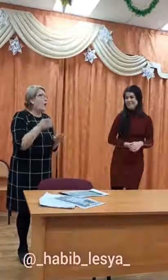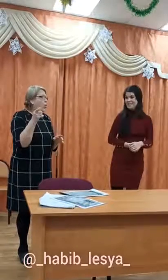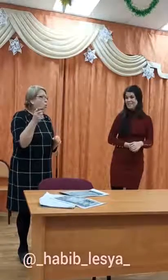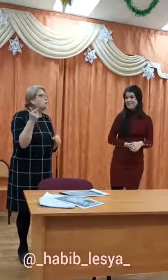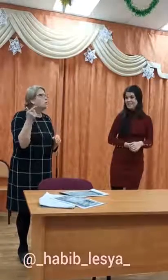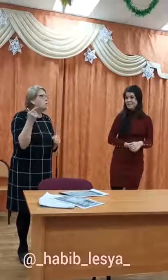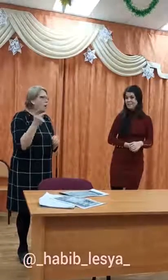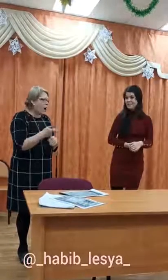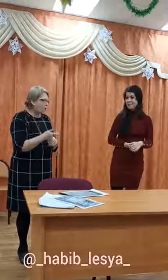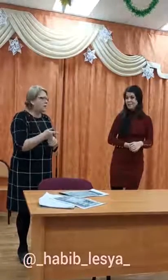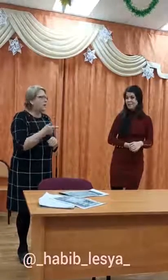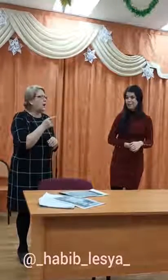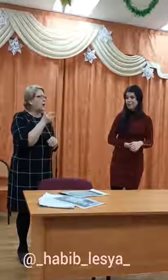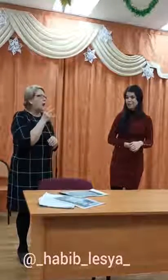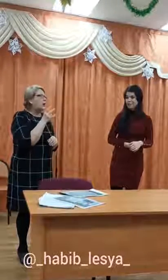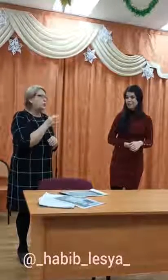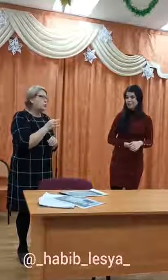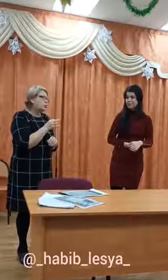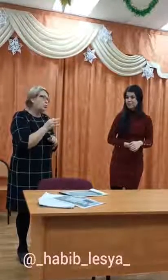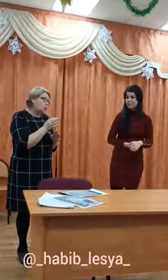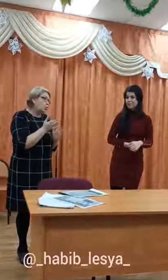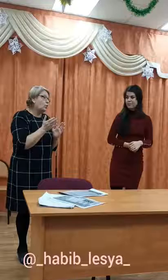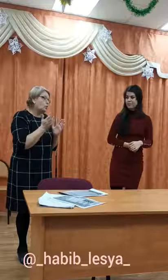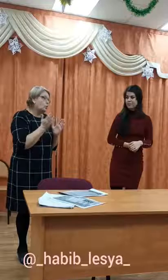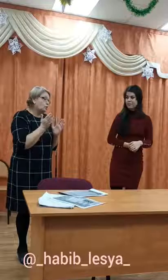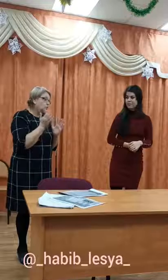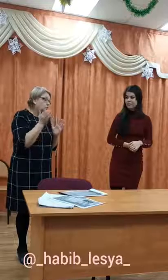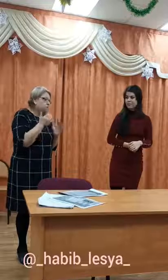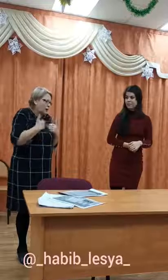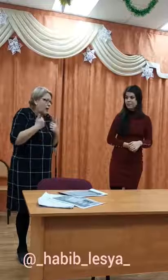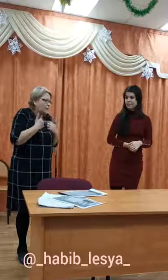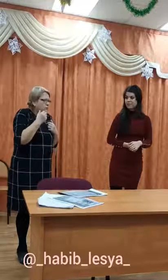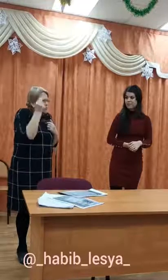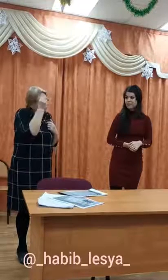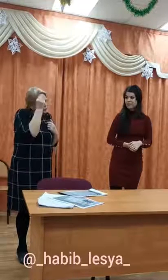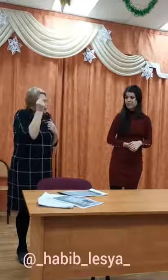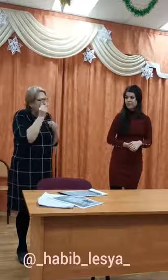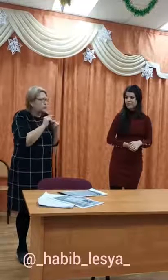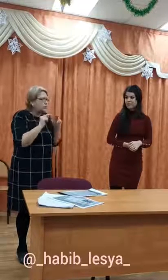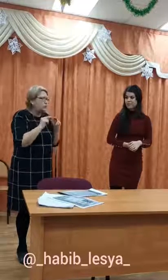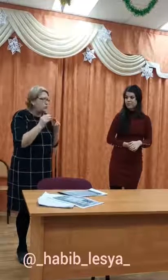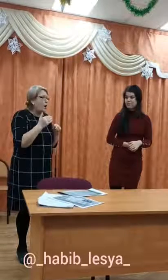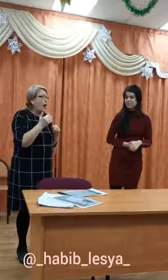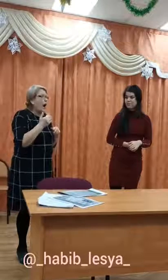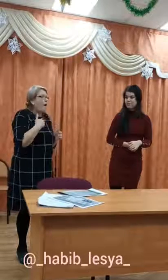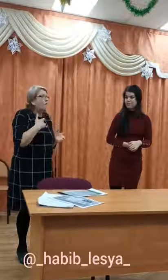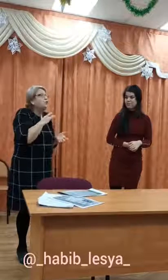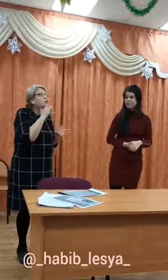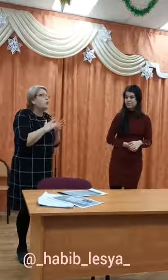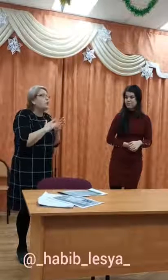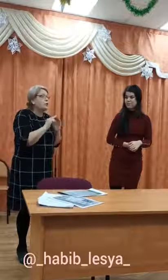Он грамотный. Ну, старается учить. А в нашем городе